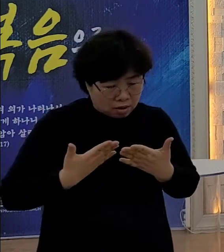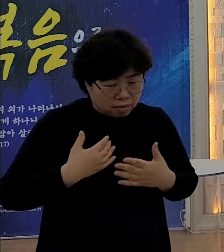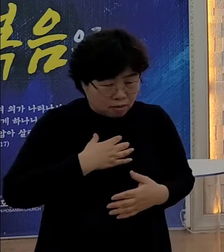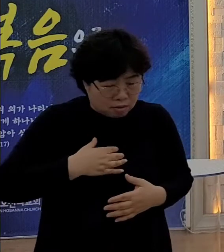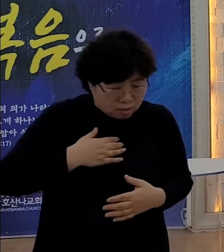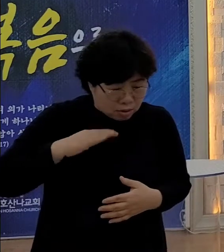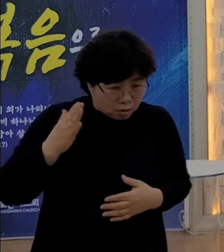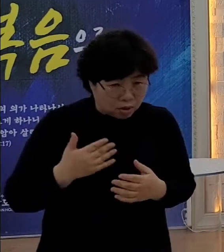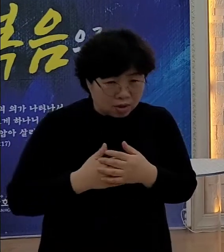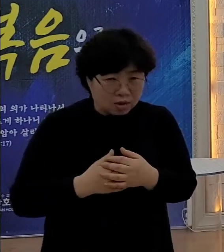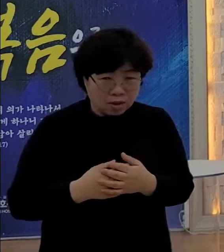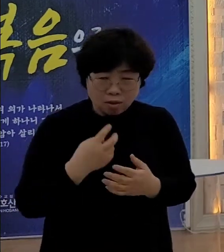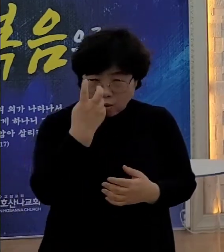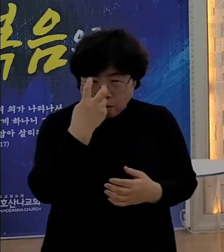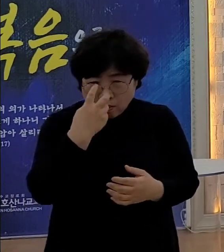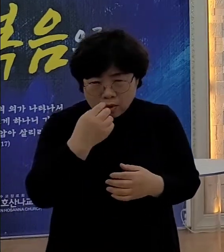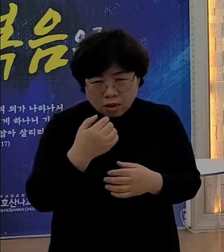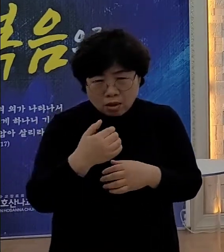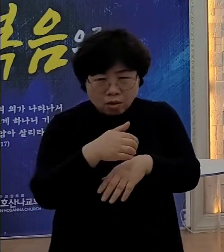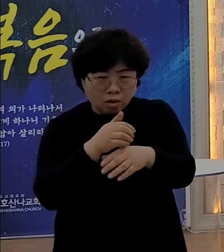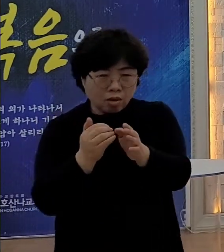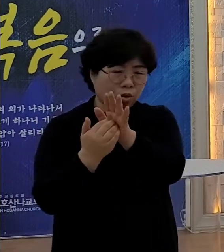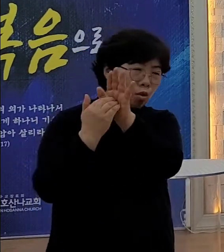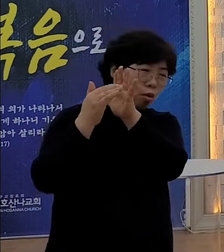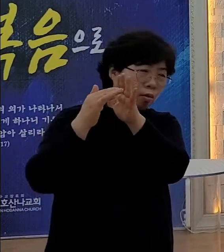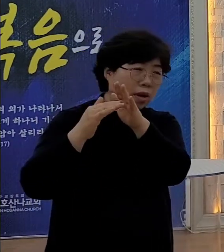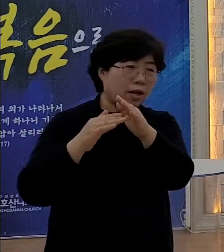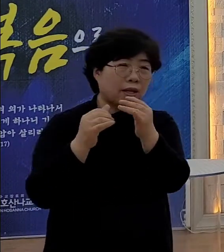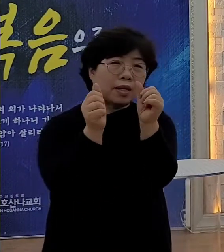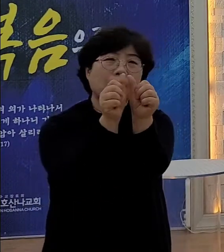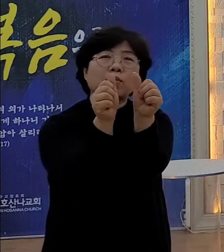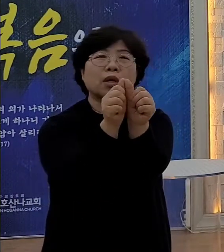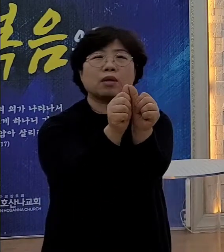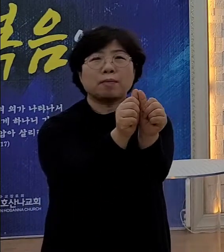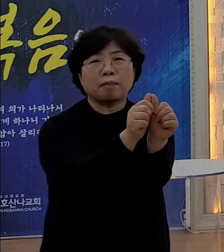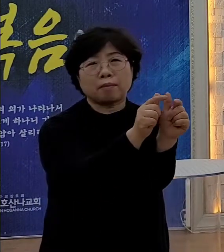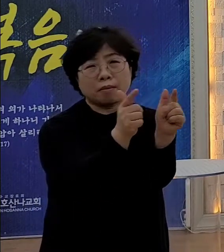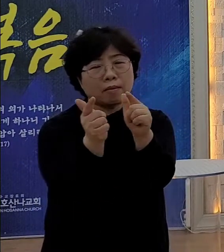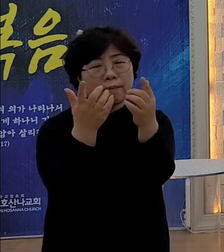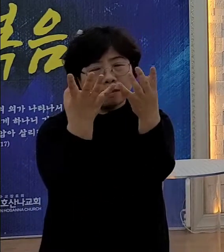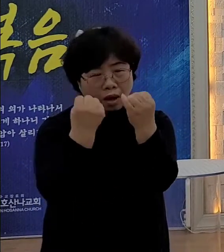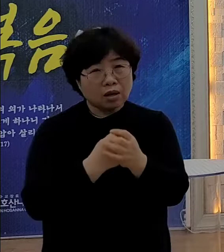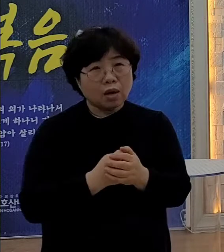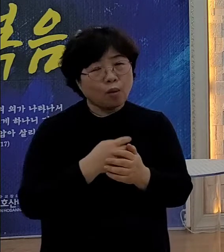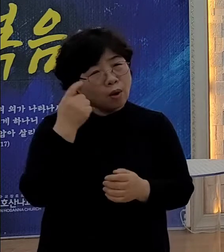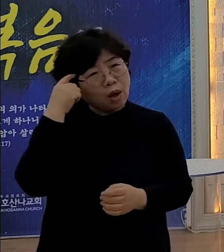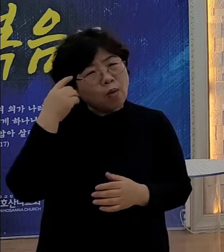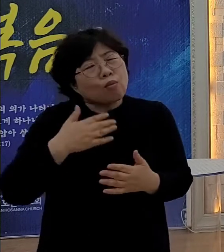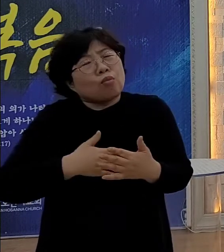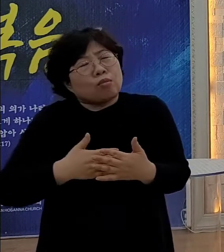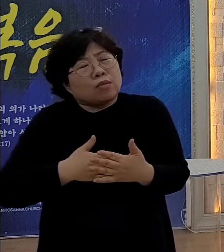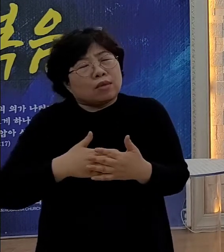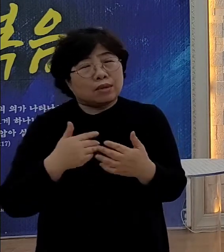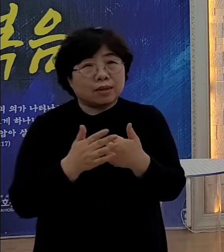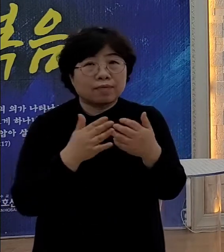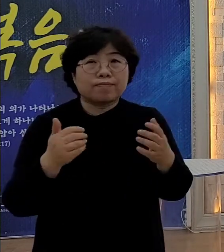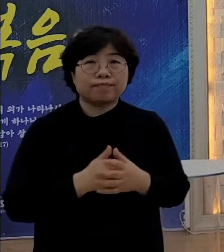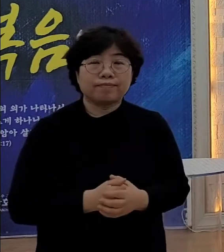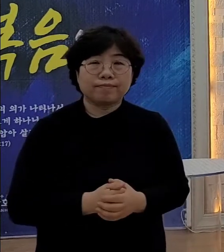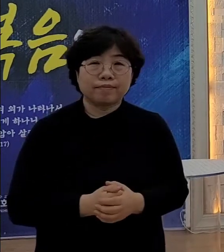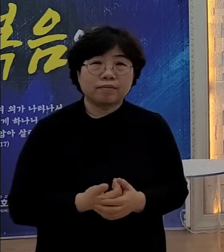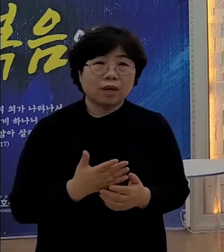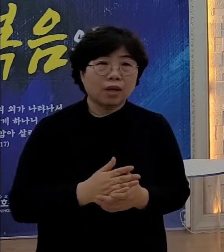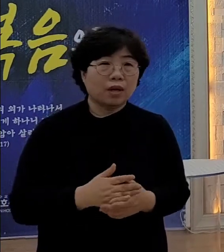내려앉을 병 걸릴까봐 병원을 안 가려고 해요. 무서워서. 누가 암 선고를 좋아할까요? 싫어합니다.